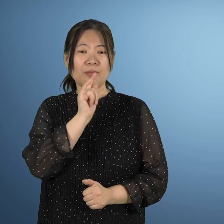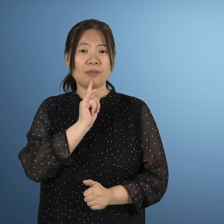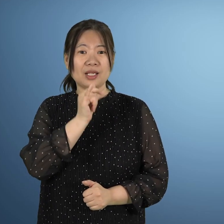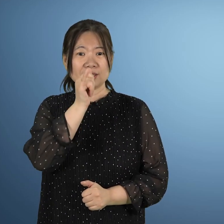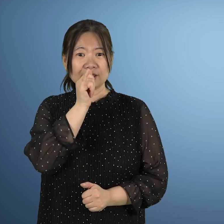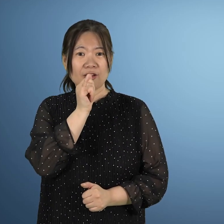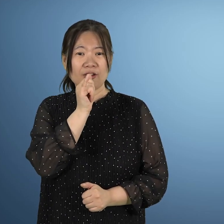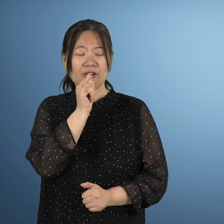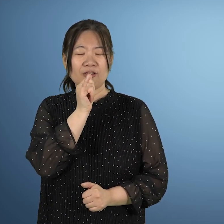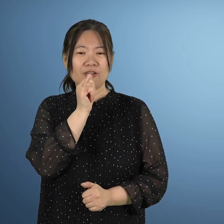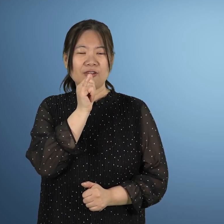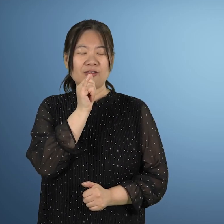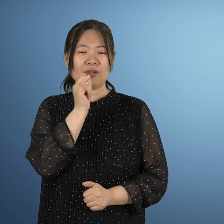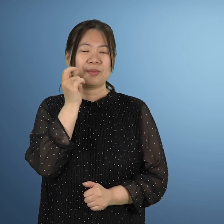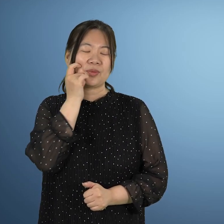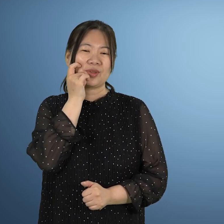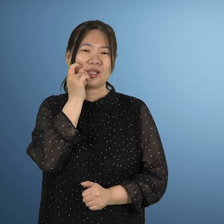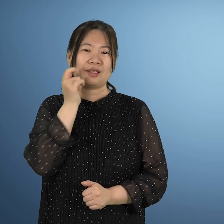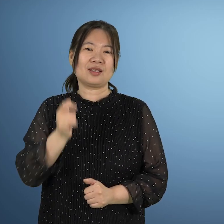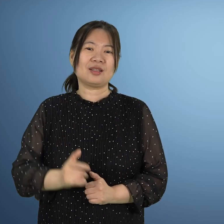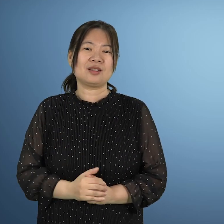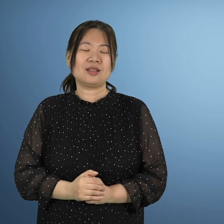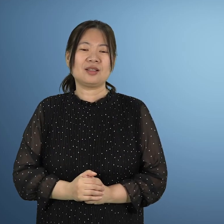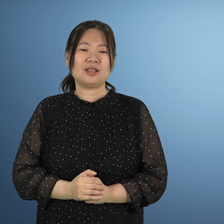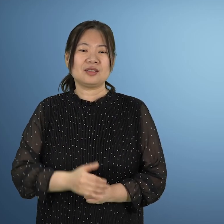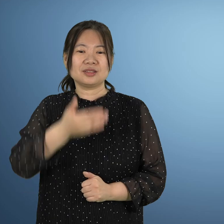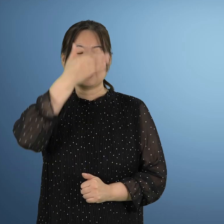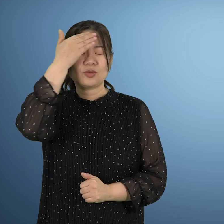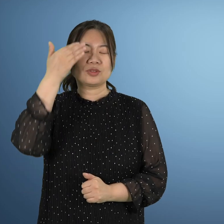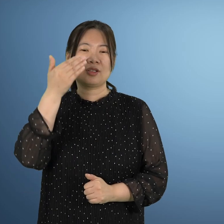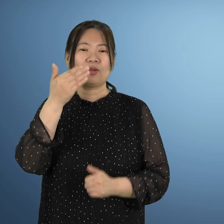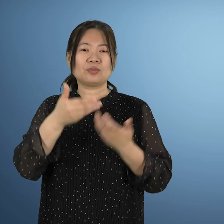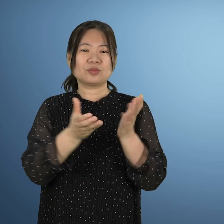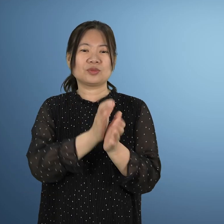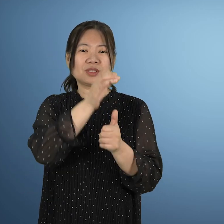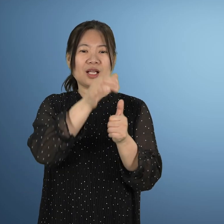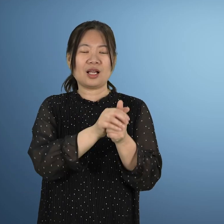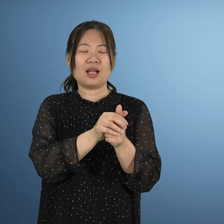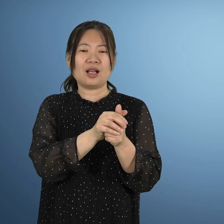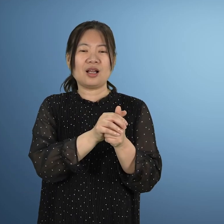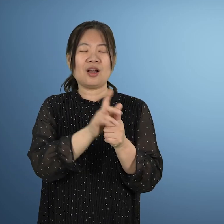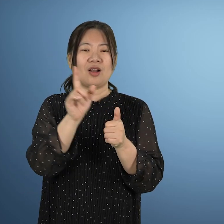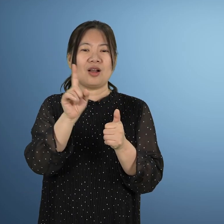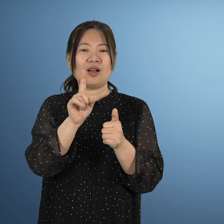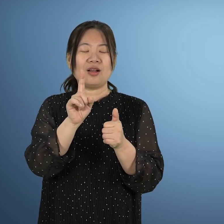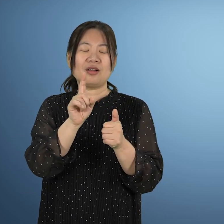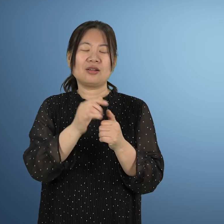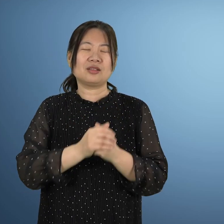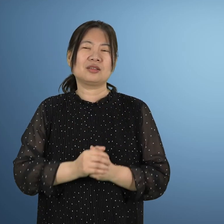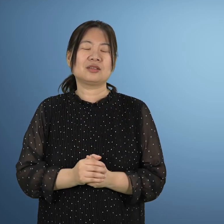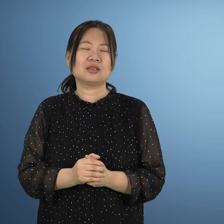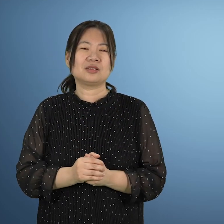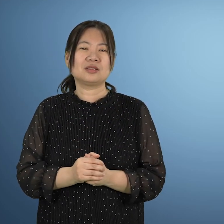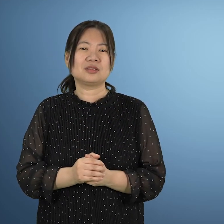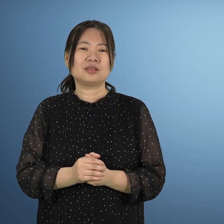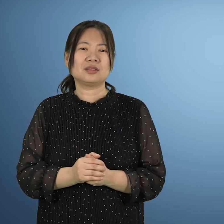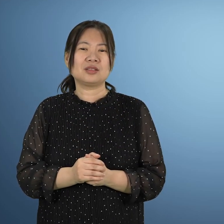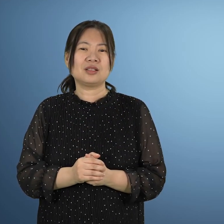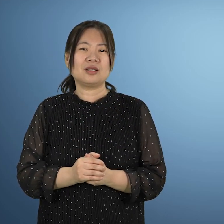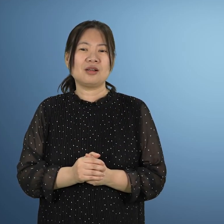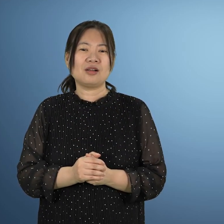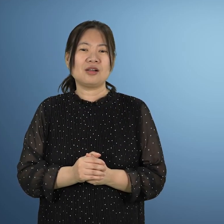있어요? 그 중에 청년을 지도했던 교회 청년부를 지도했던